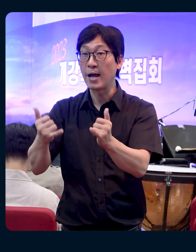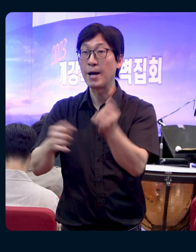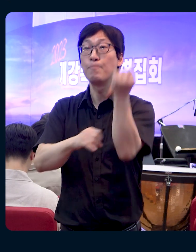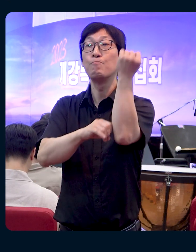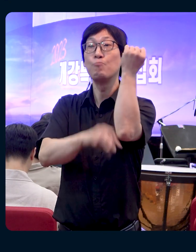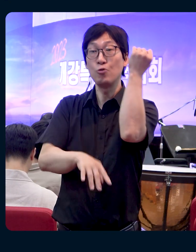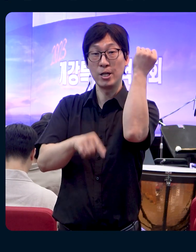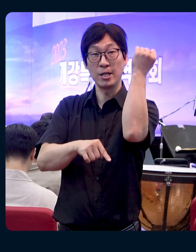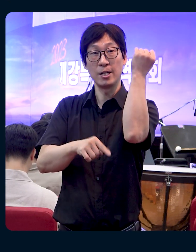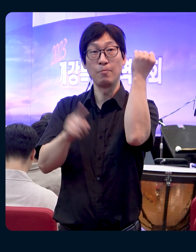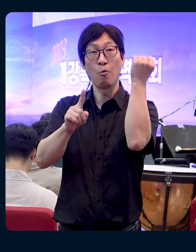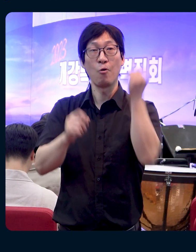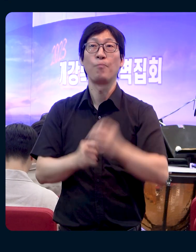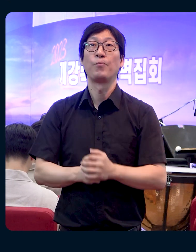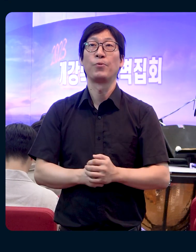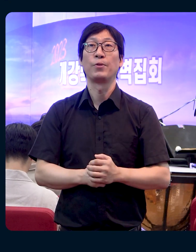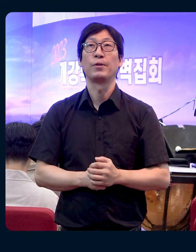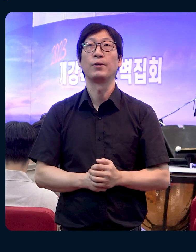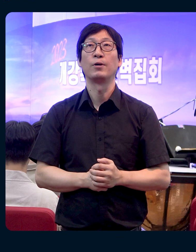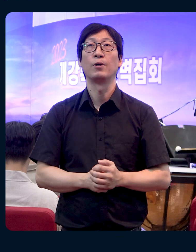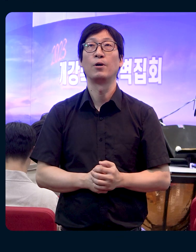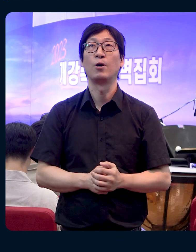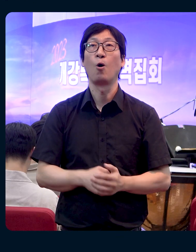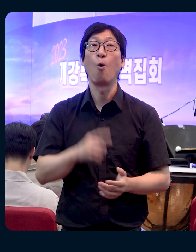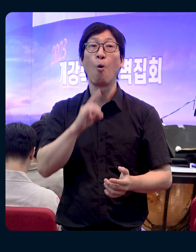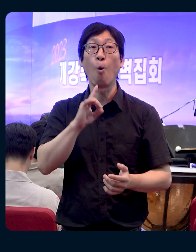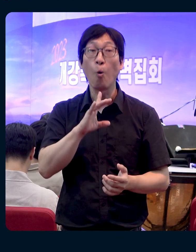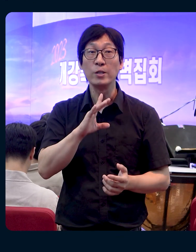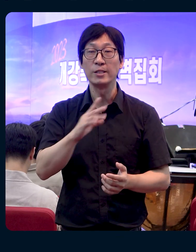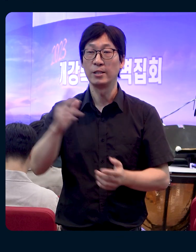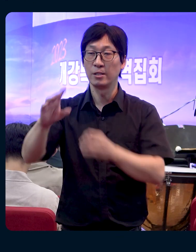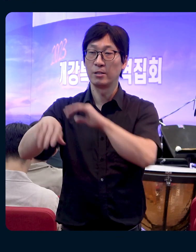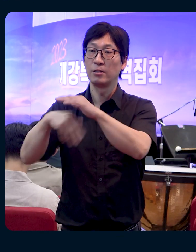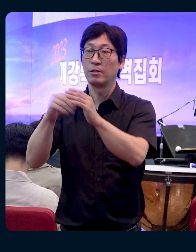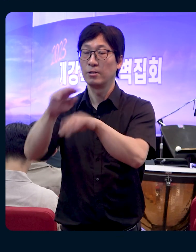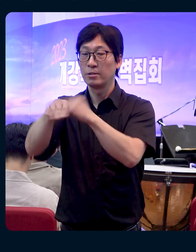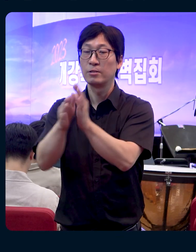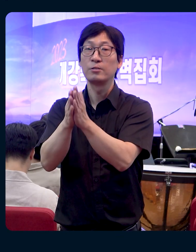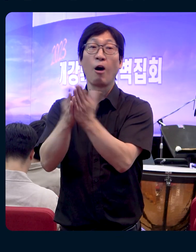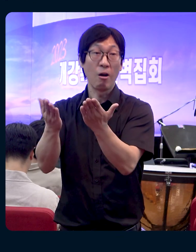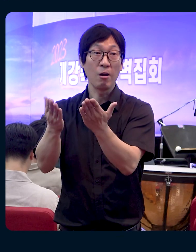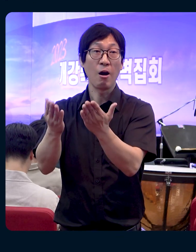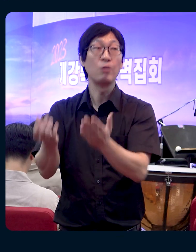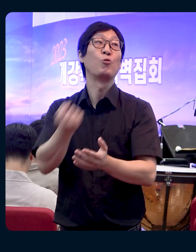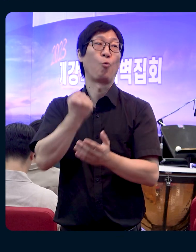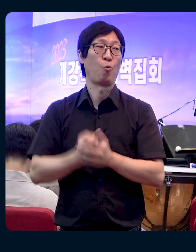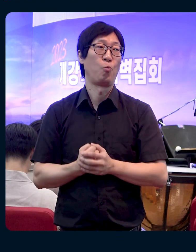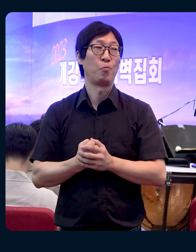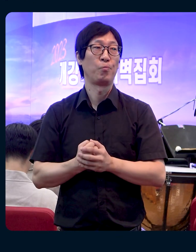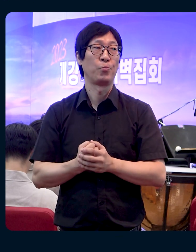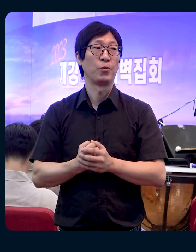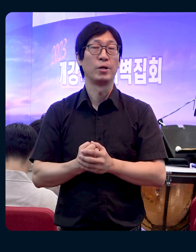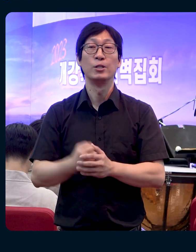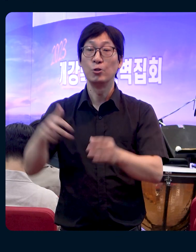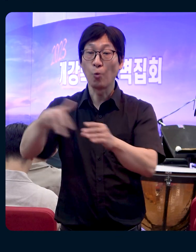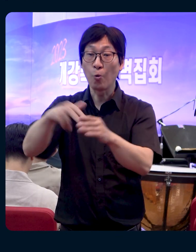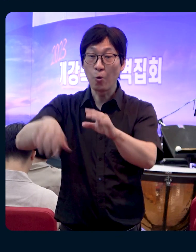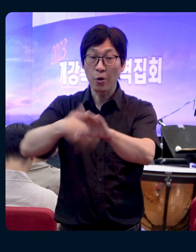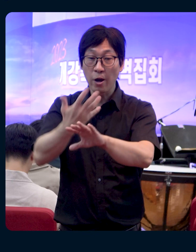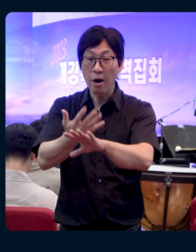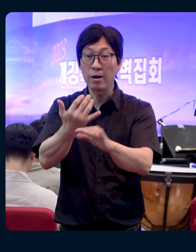뭡니까? 솔라 스크립투라, 오직 성경으로 돌아가자 아닙니까? 바로